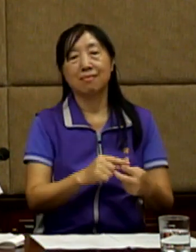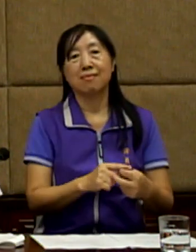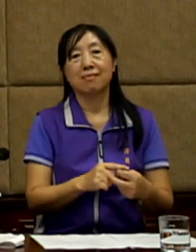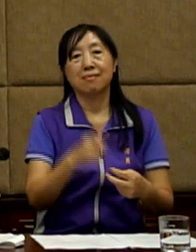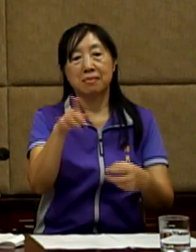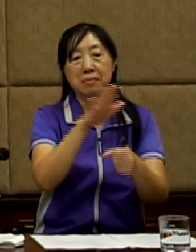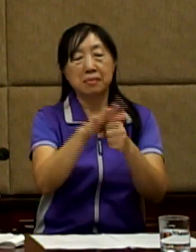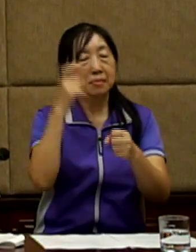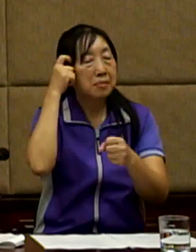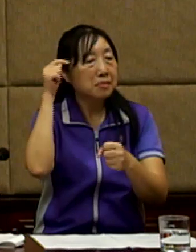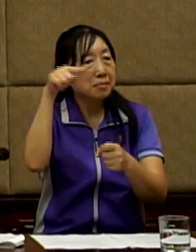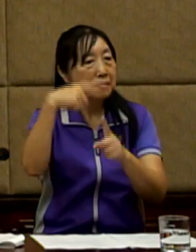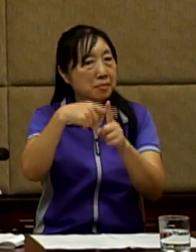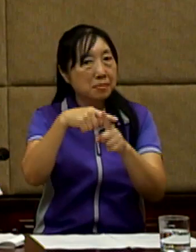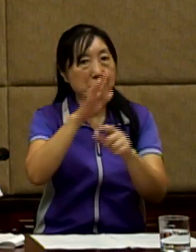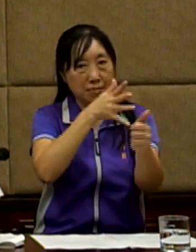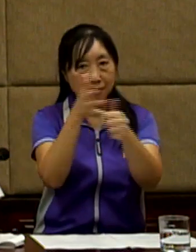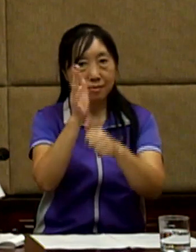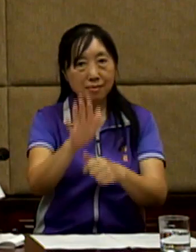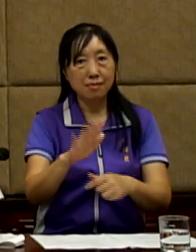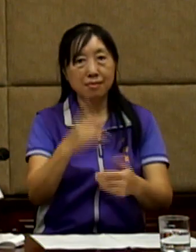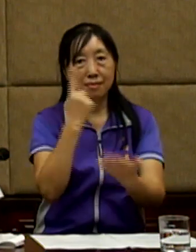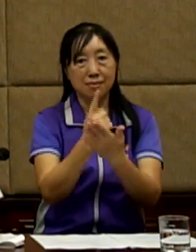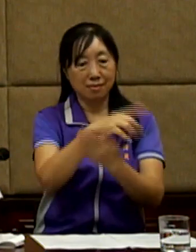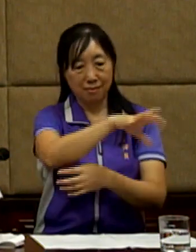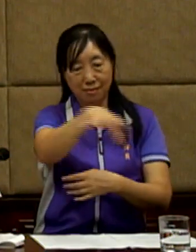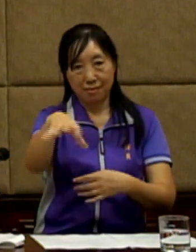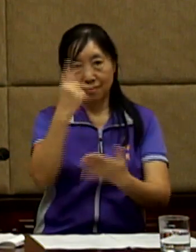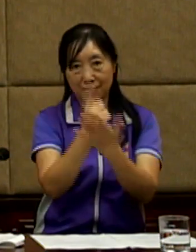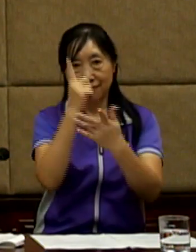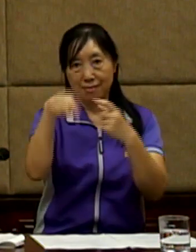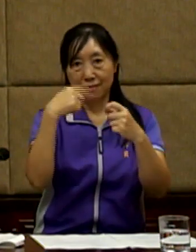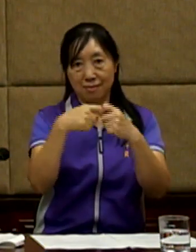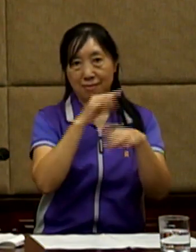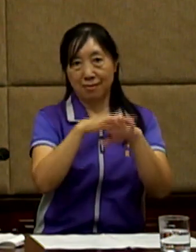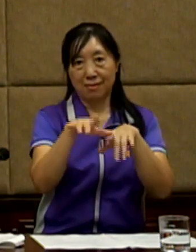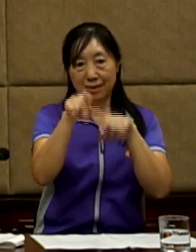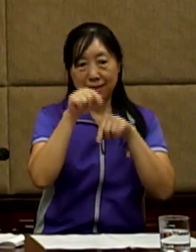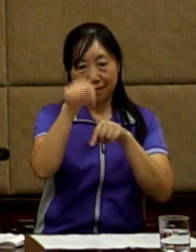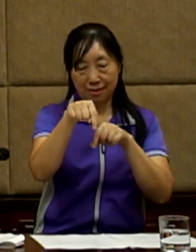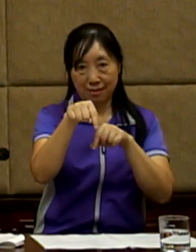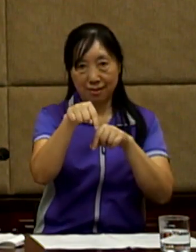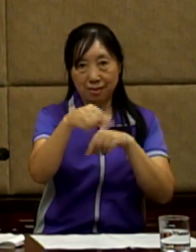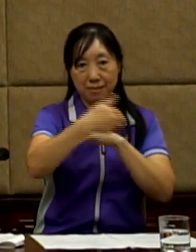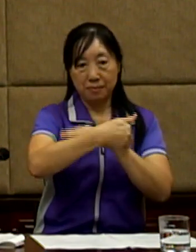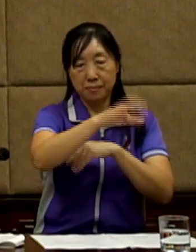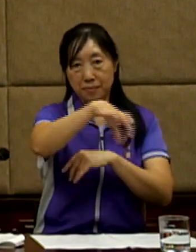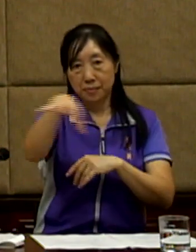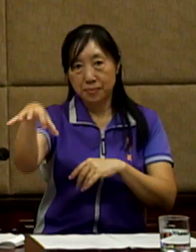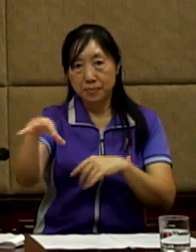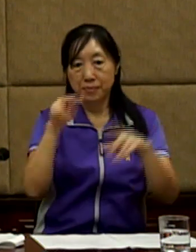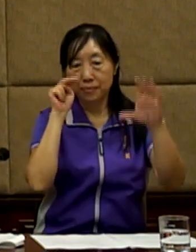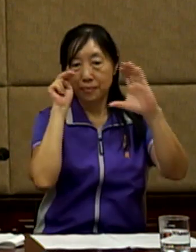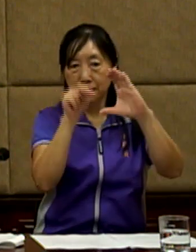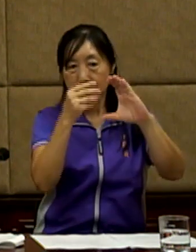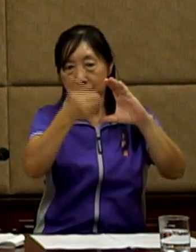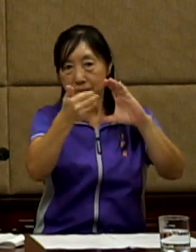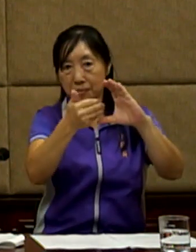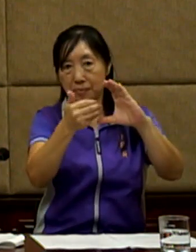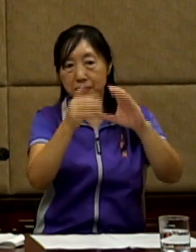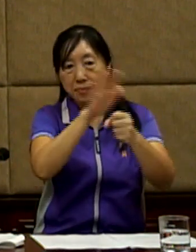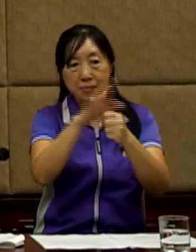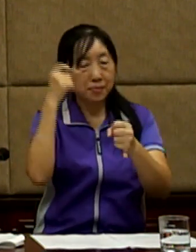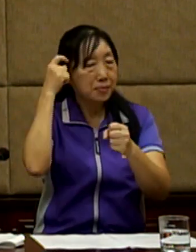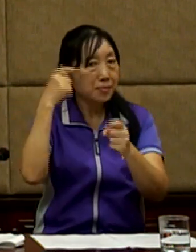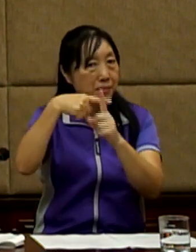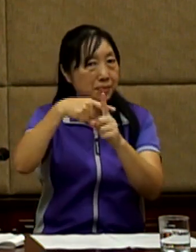度调查结果，其实各县政府每年都会根据他们县市内的收视率收视满意度去